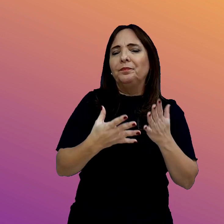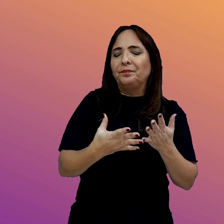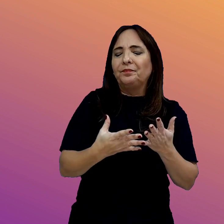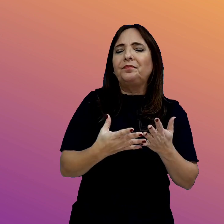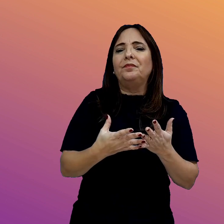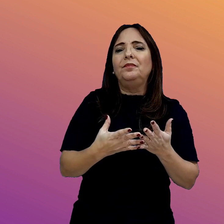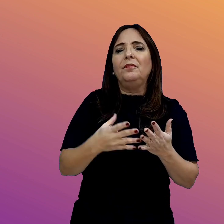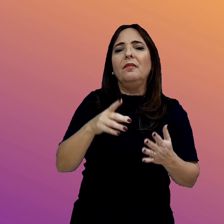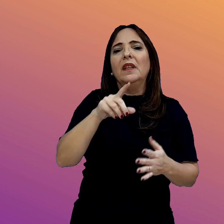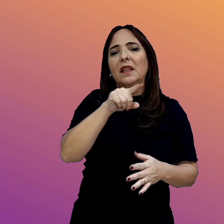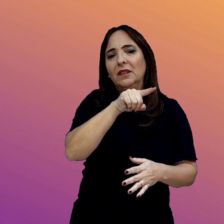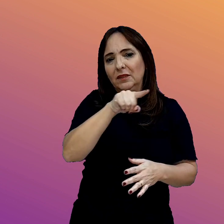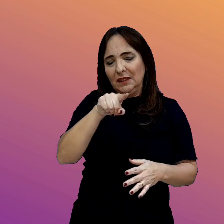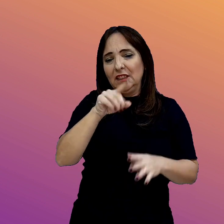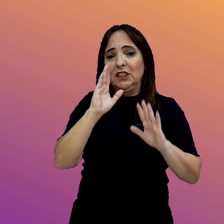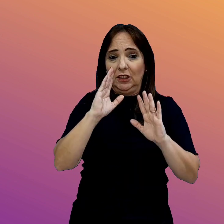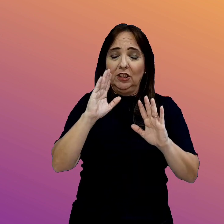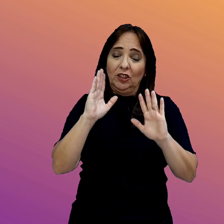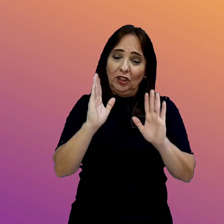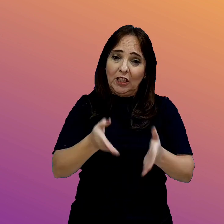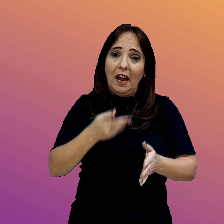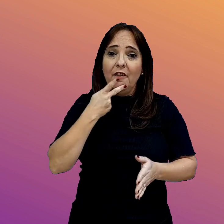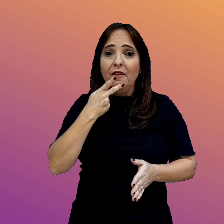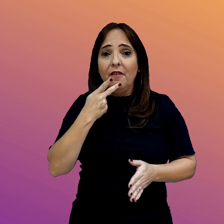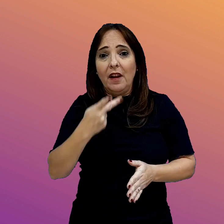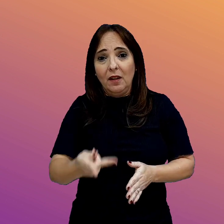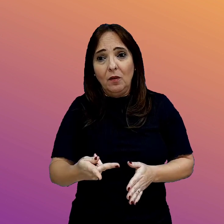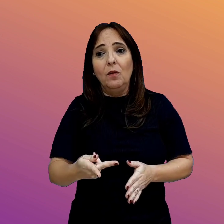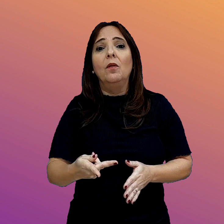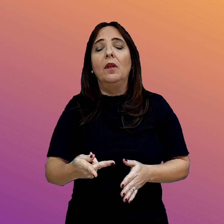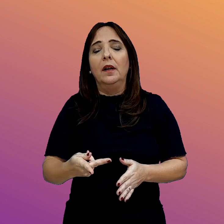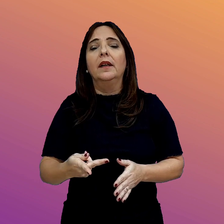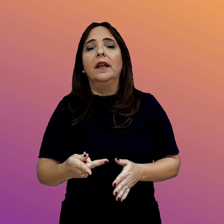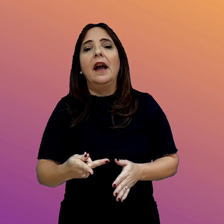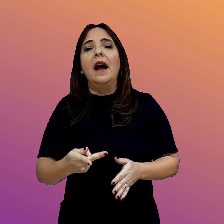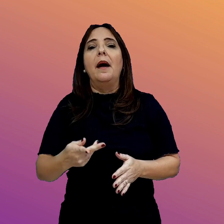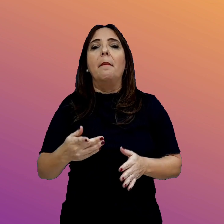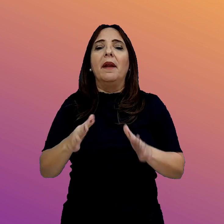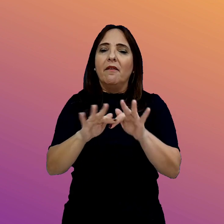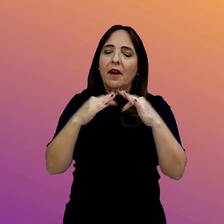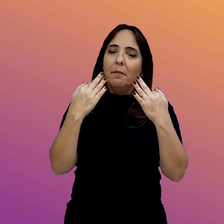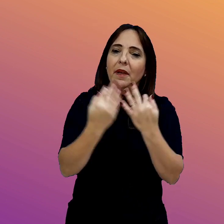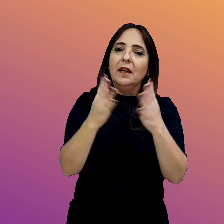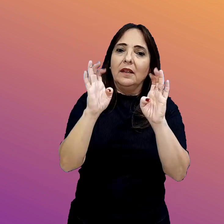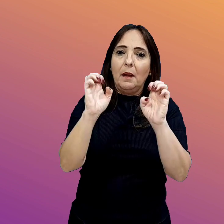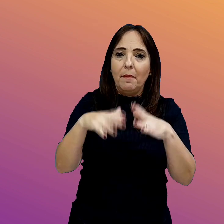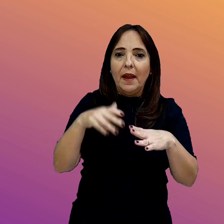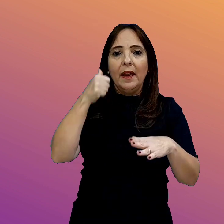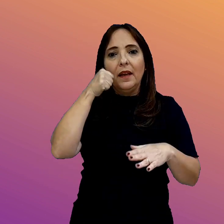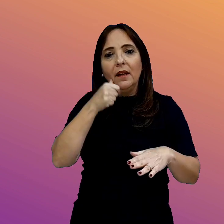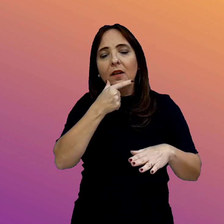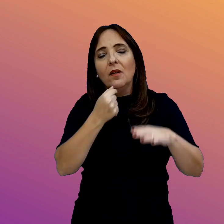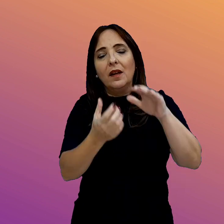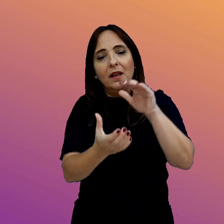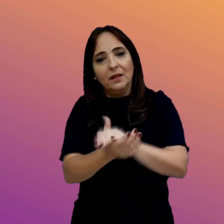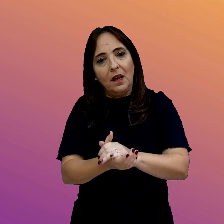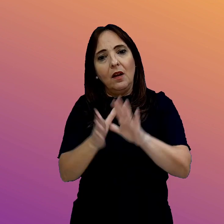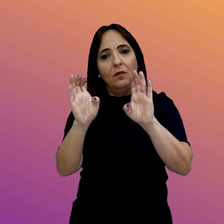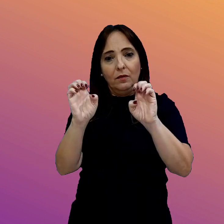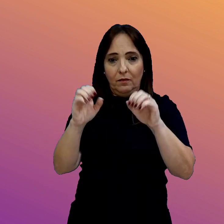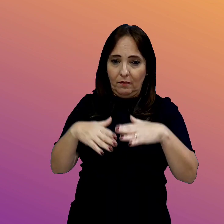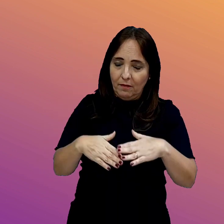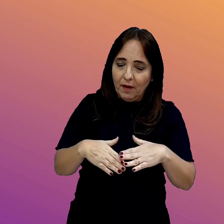uma família ser estável, o casal tem que estar bem, né? Enquanto o senhor falava acerca